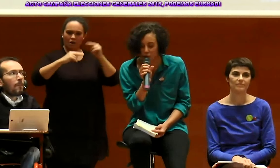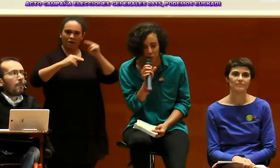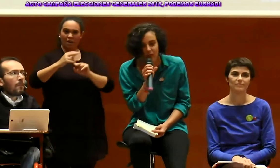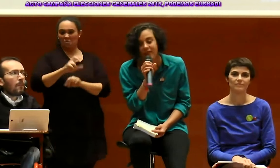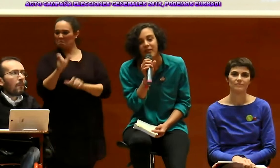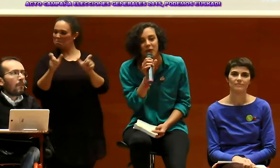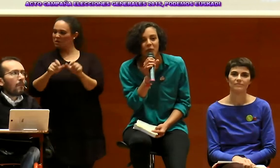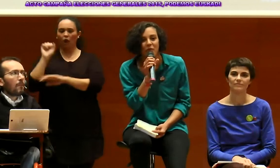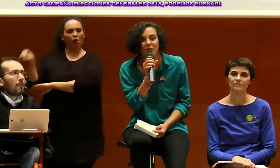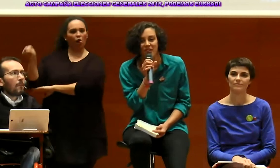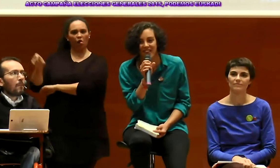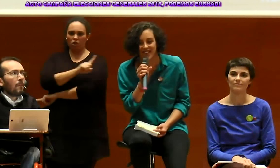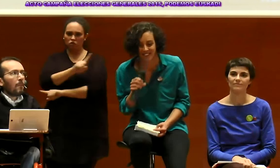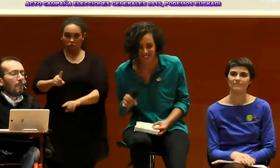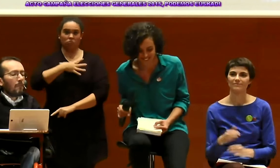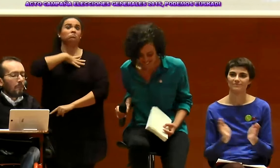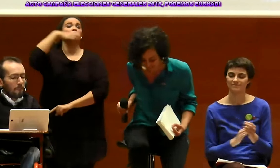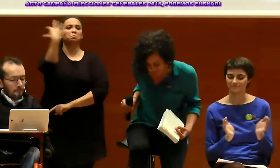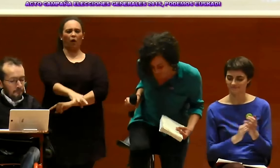Porque por supuestísimo que podemos.